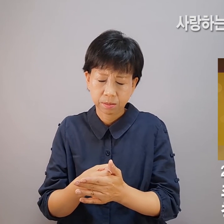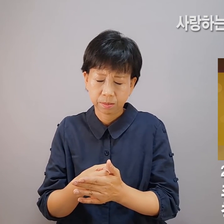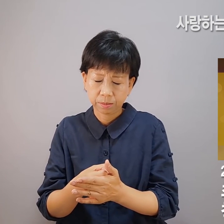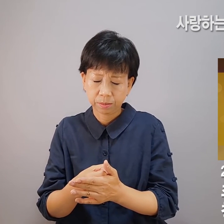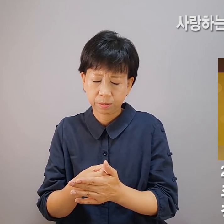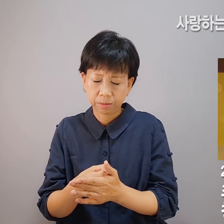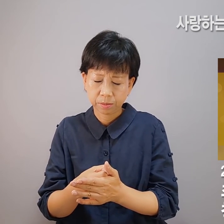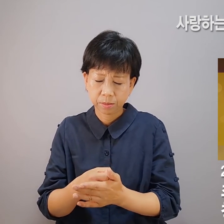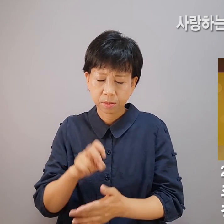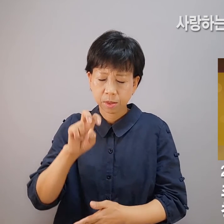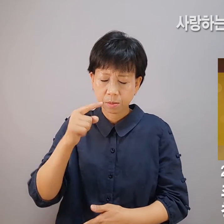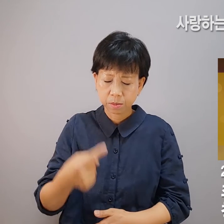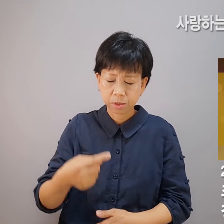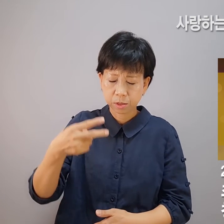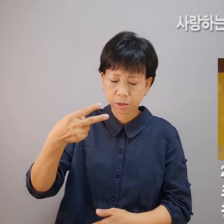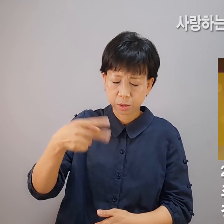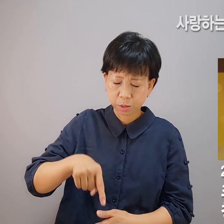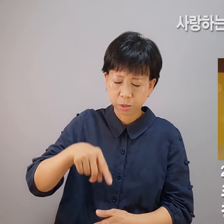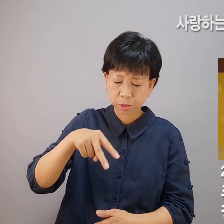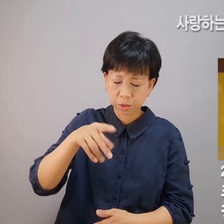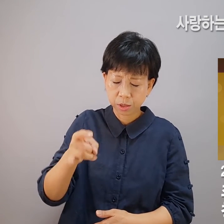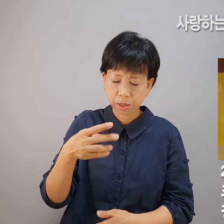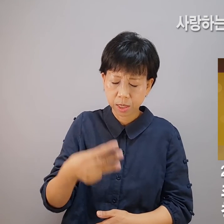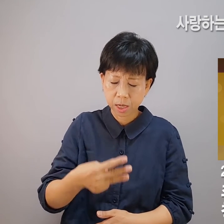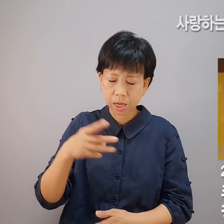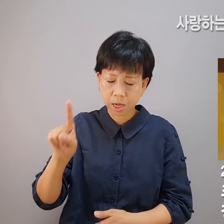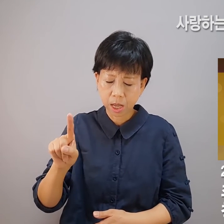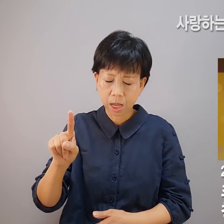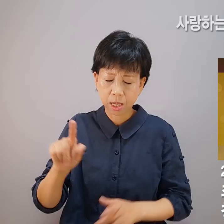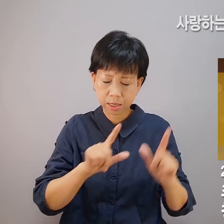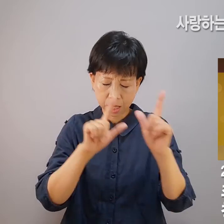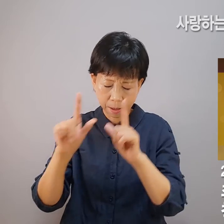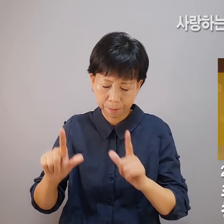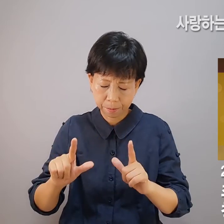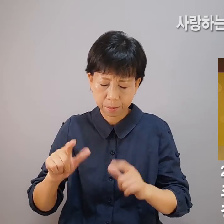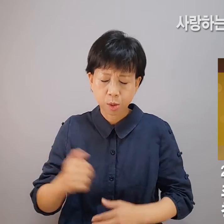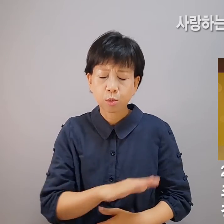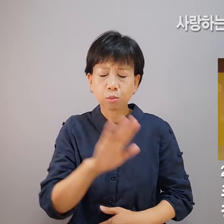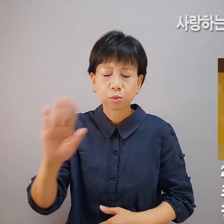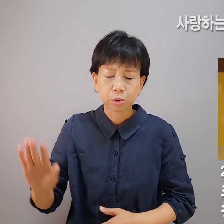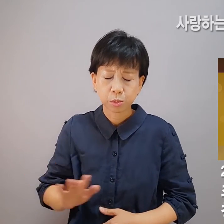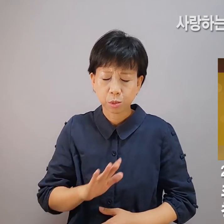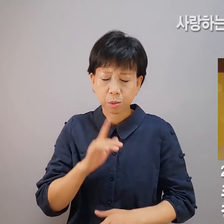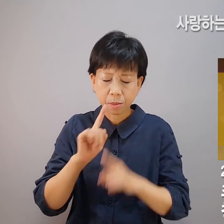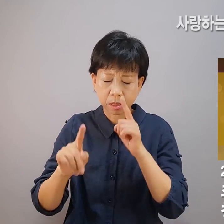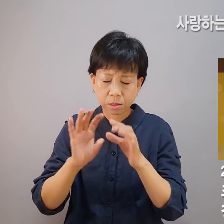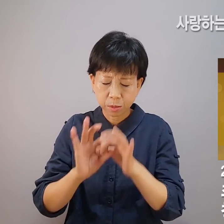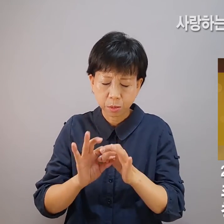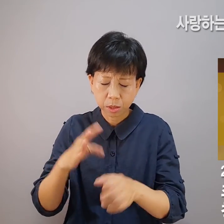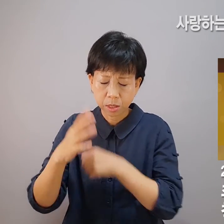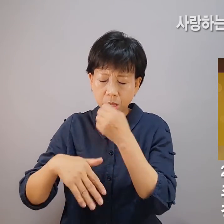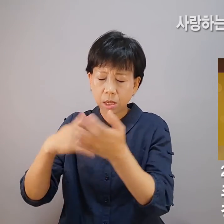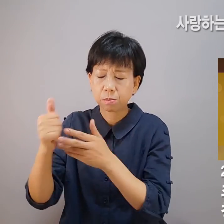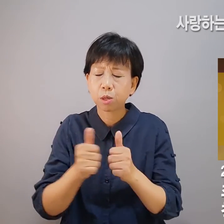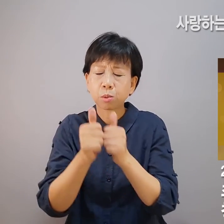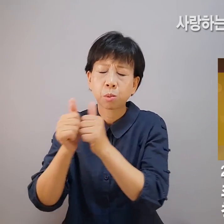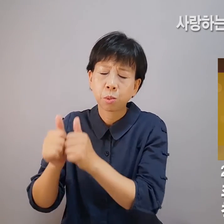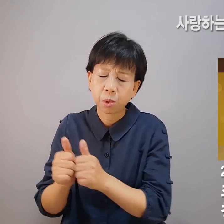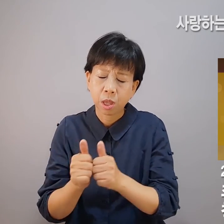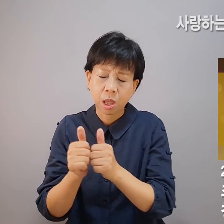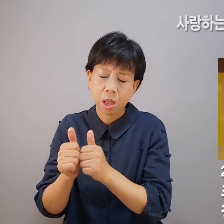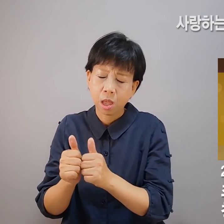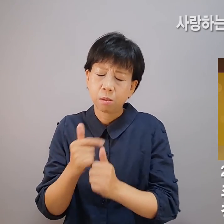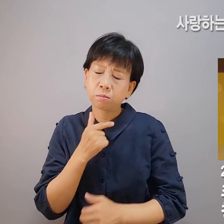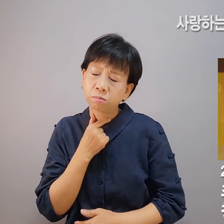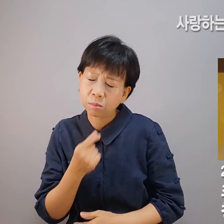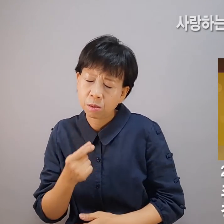결단한 무두셀라의 삶, 또한 우리도 이 말씀을 통해서 하나님과 동행해야